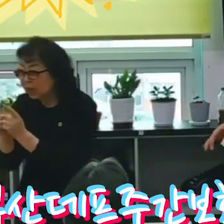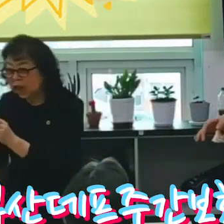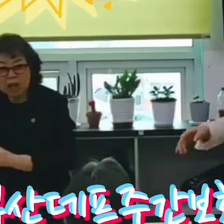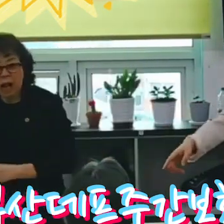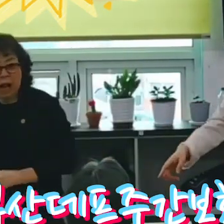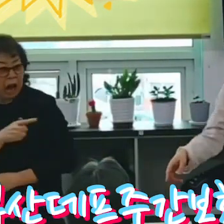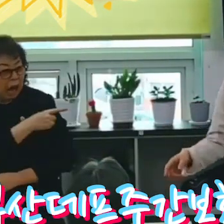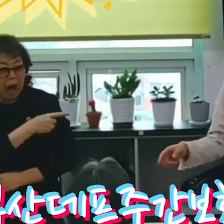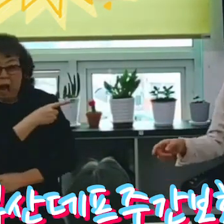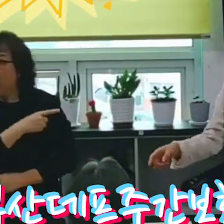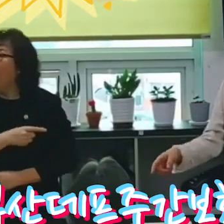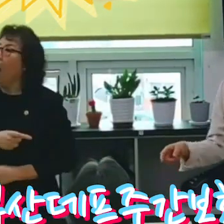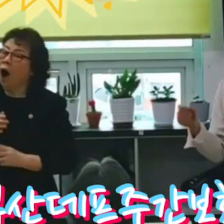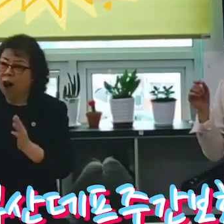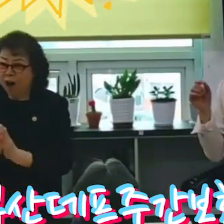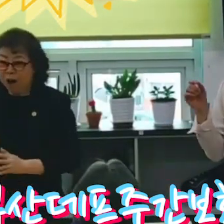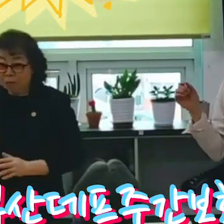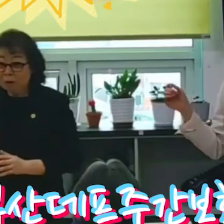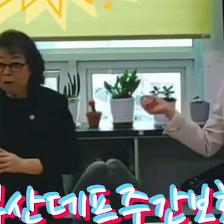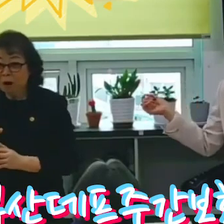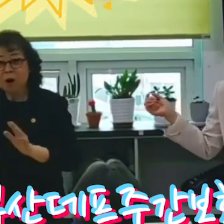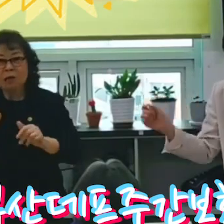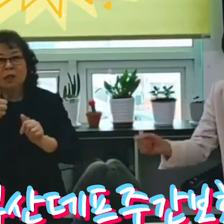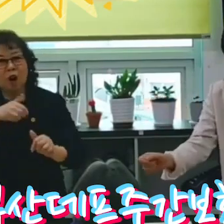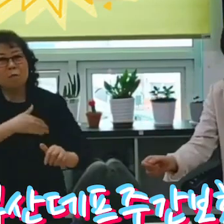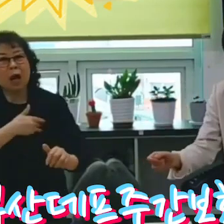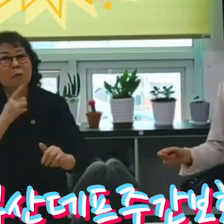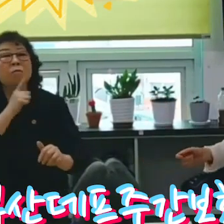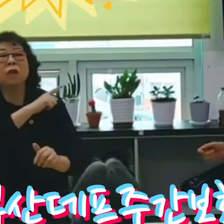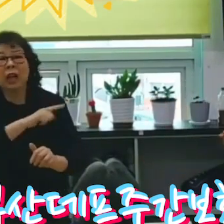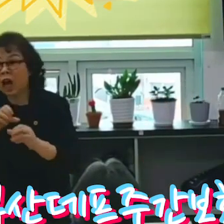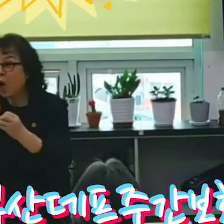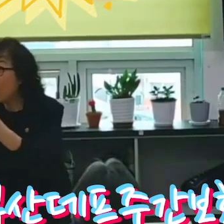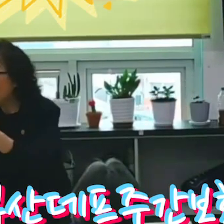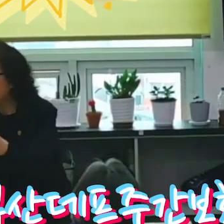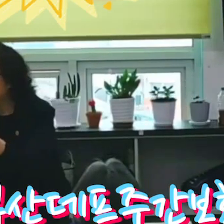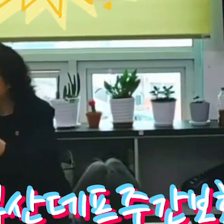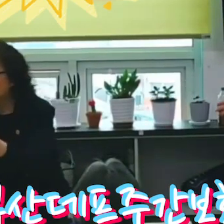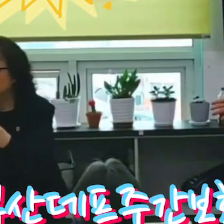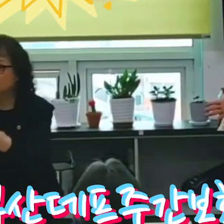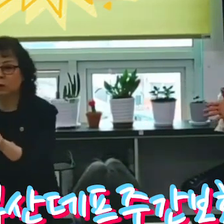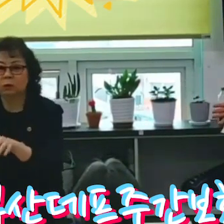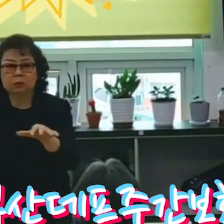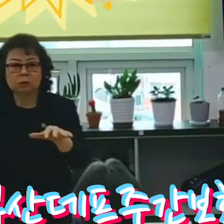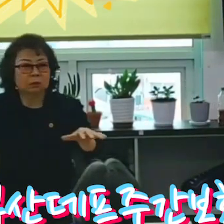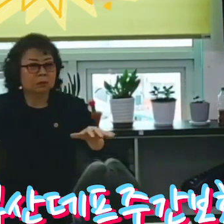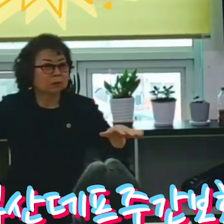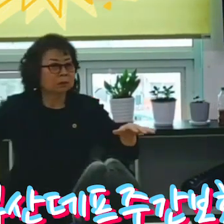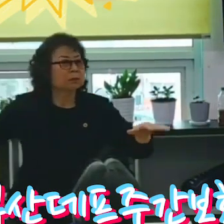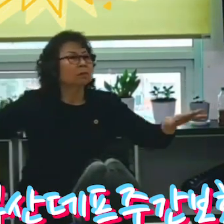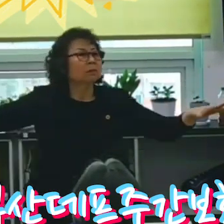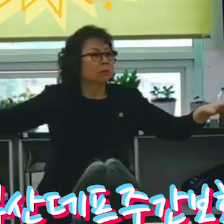그래요. 왜 절대로 말하면 안 돼? 누구 얘긴데? 그러면서 얘기를 해요.